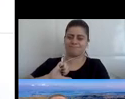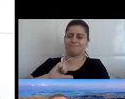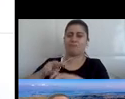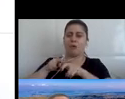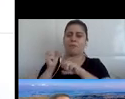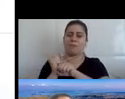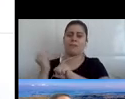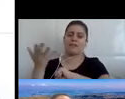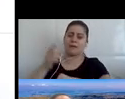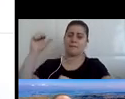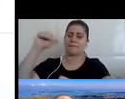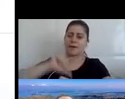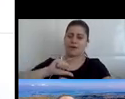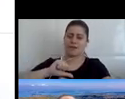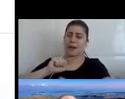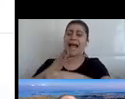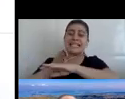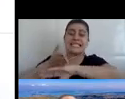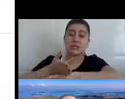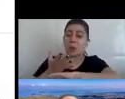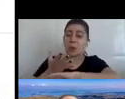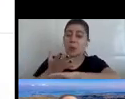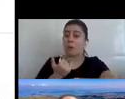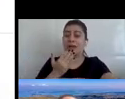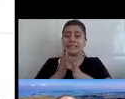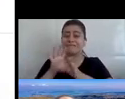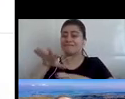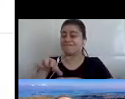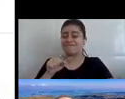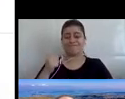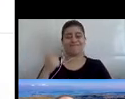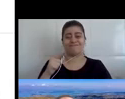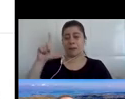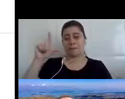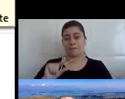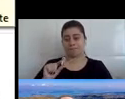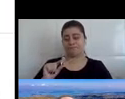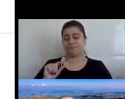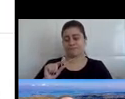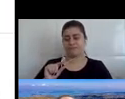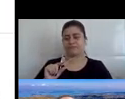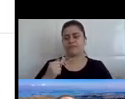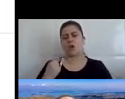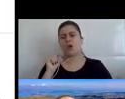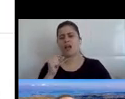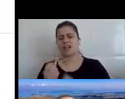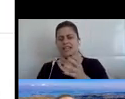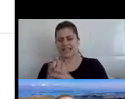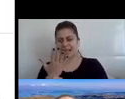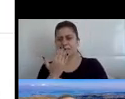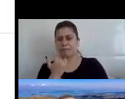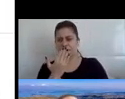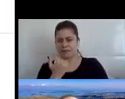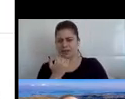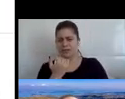torna mais insuficiente. E aí, com a relação da produção de alimento, o que, que a gente percebeu? Que os índices de